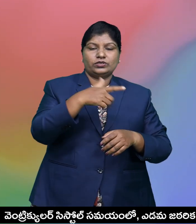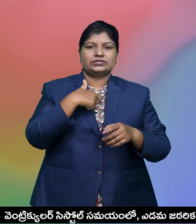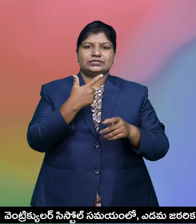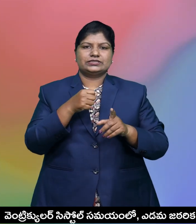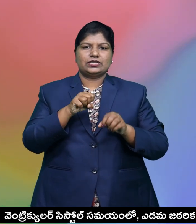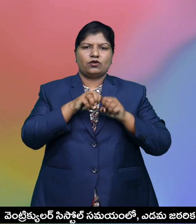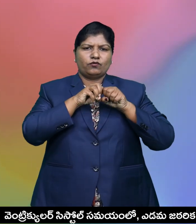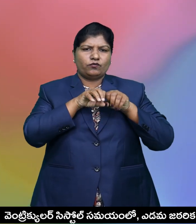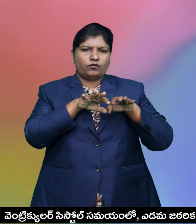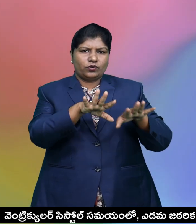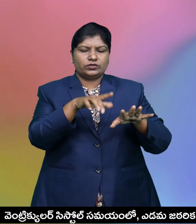చేస్తుంది.